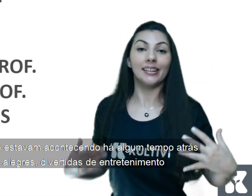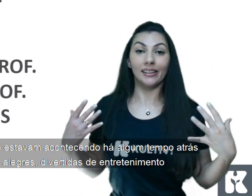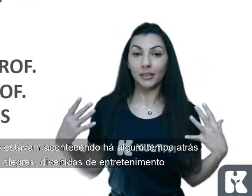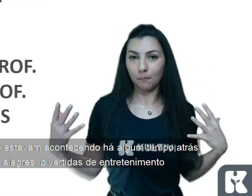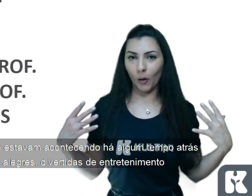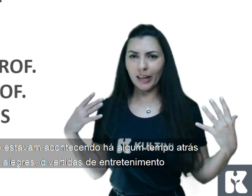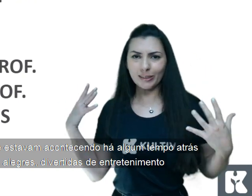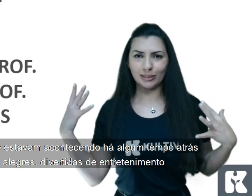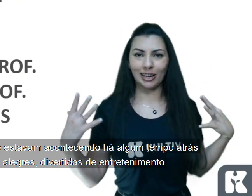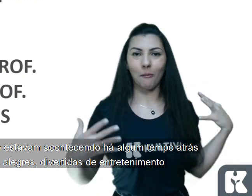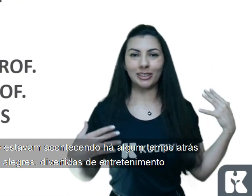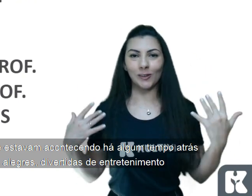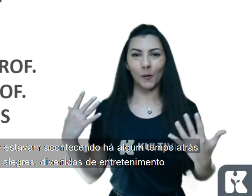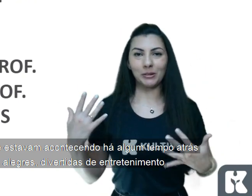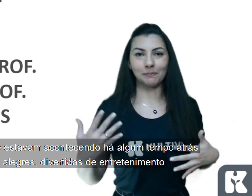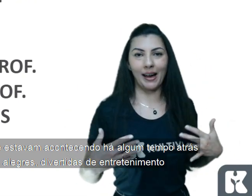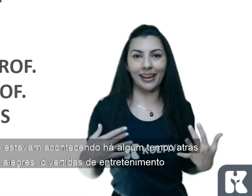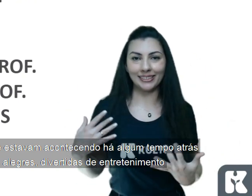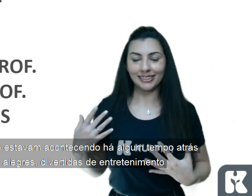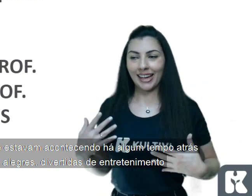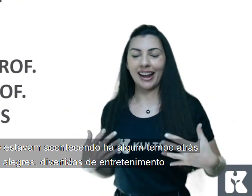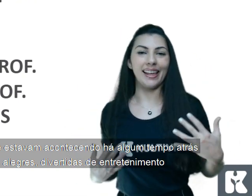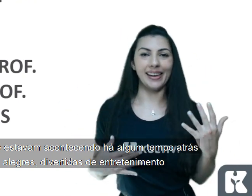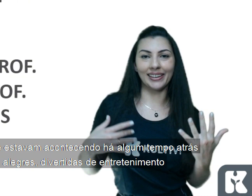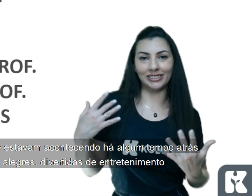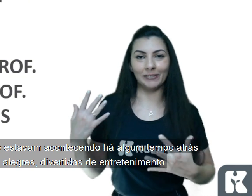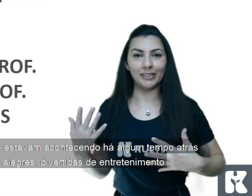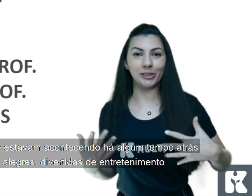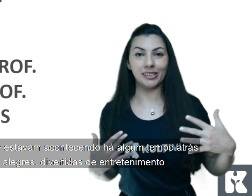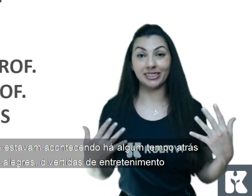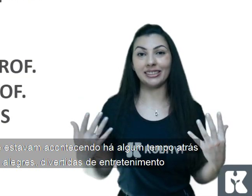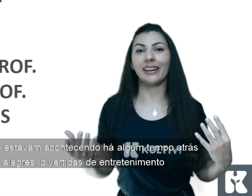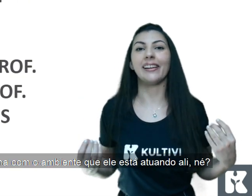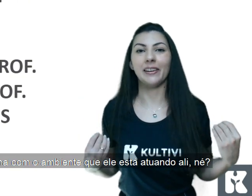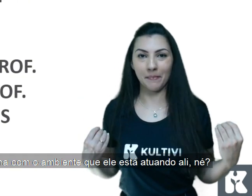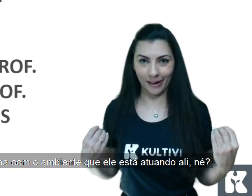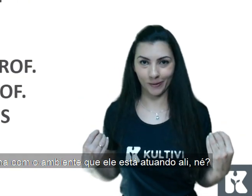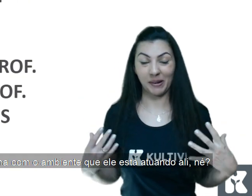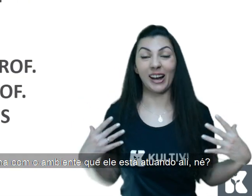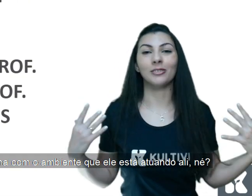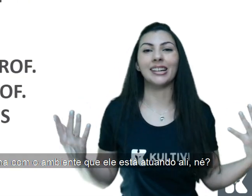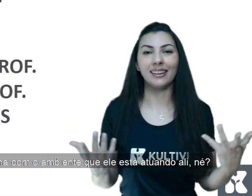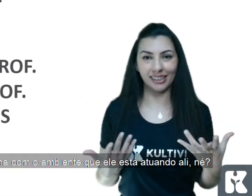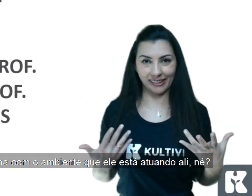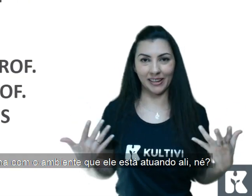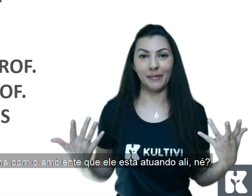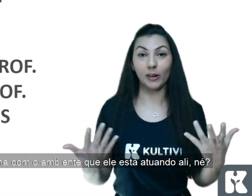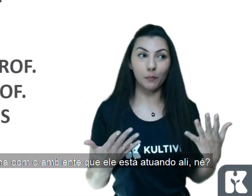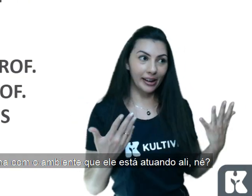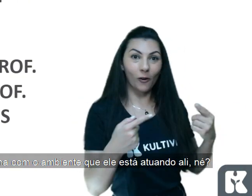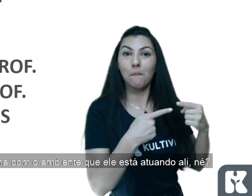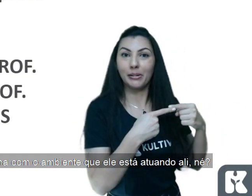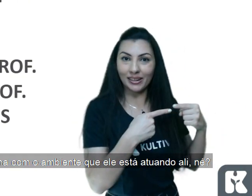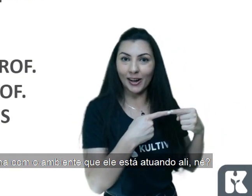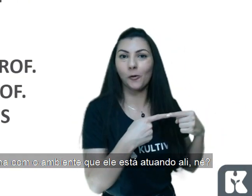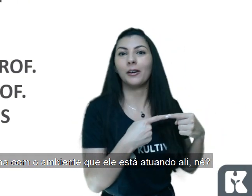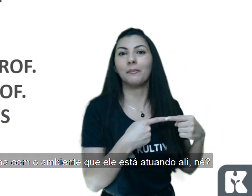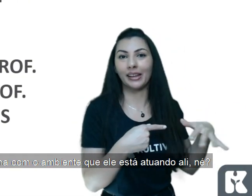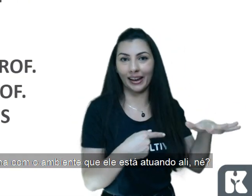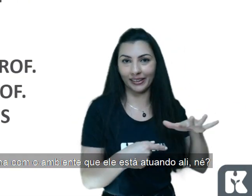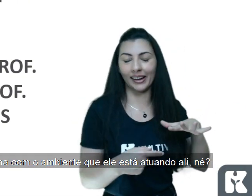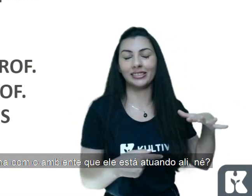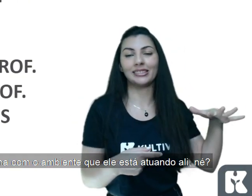atrás, eles podem usar umas roupas mais alegres, divertidas, de entretenimento, para causar entretenimento, porque combina